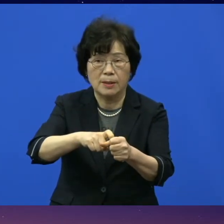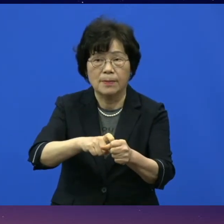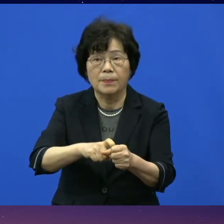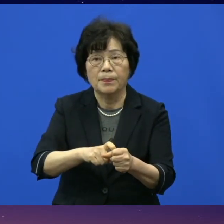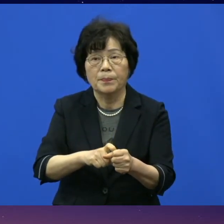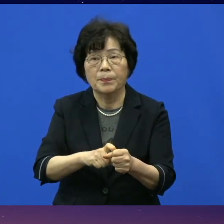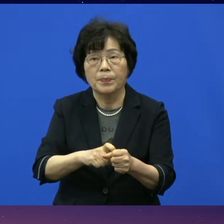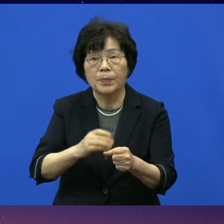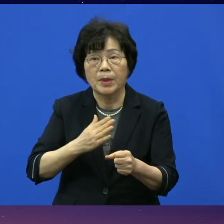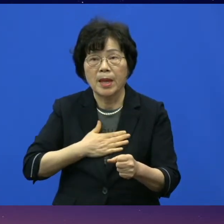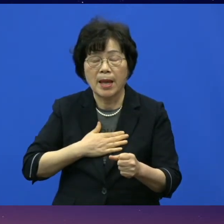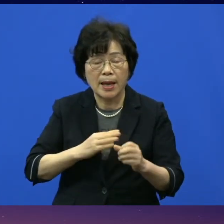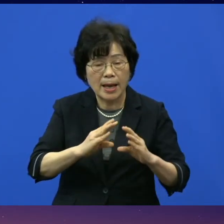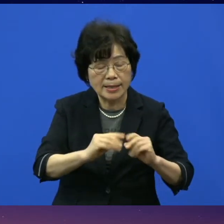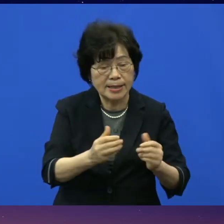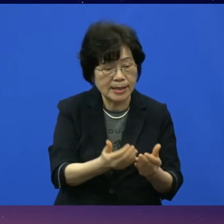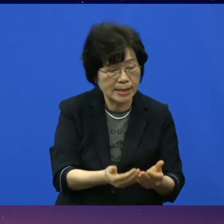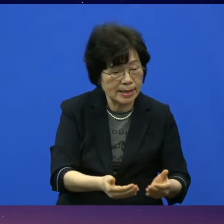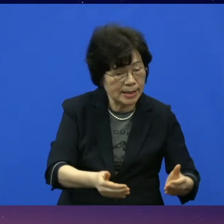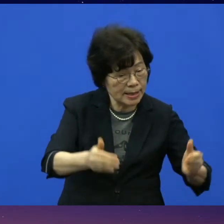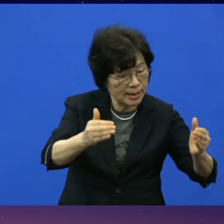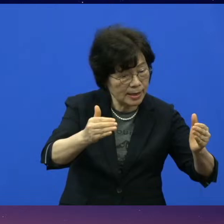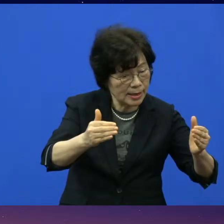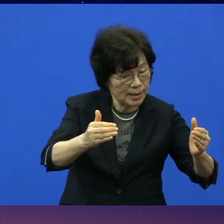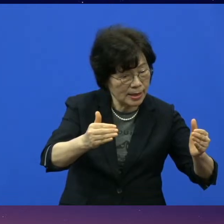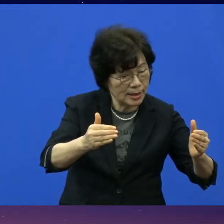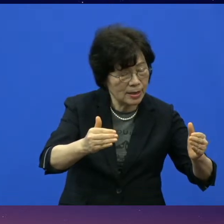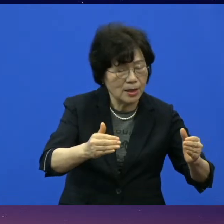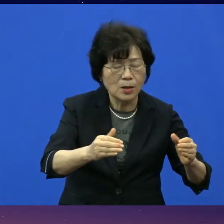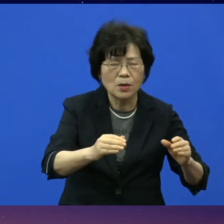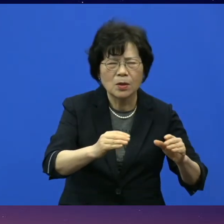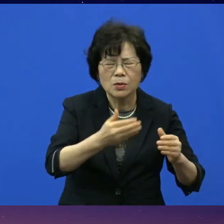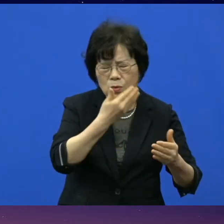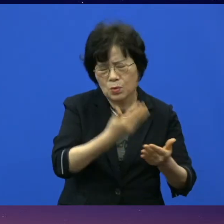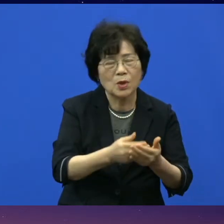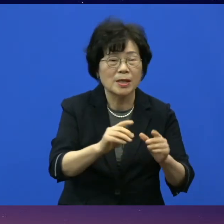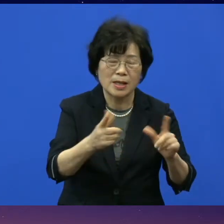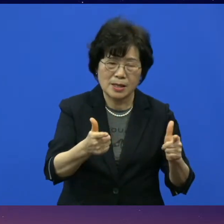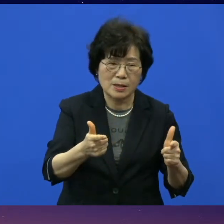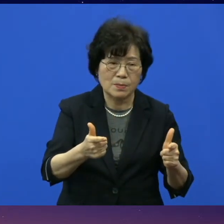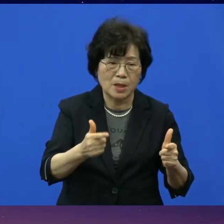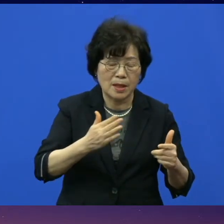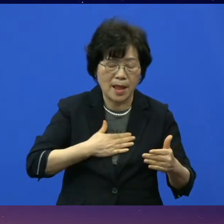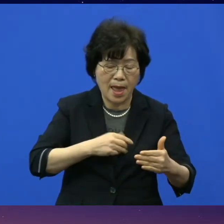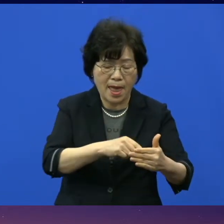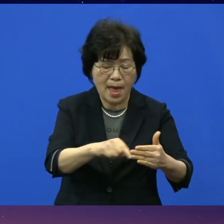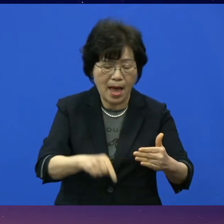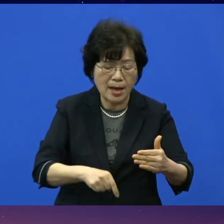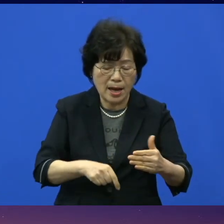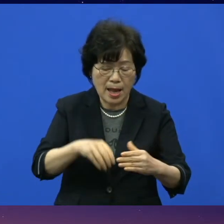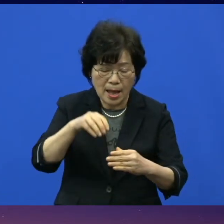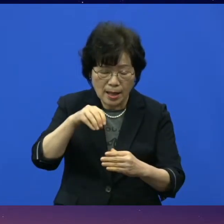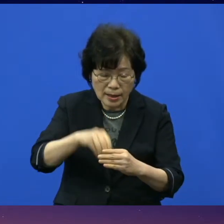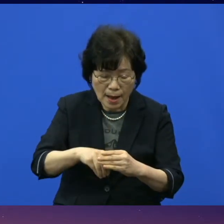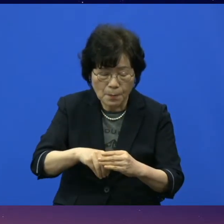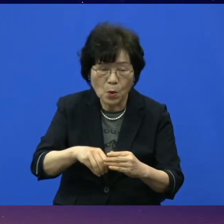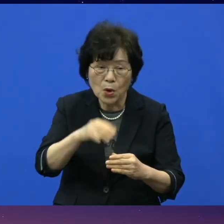그러니까 내가 질그릇이냐 아니냐 이게 중요하지 않고 우리 안에 뭘 담고 있느냐의 문제를.